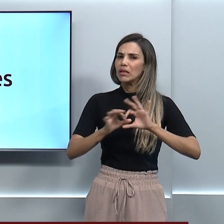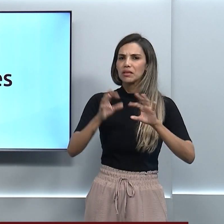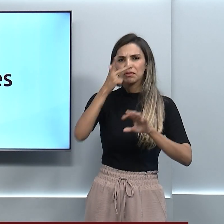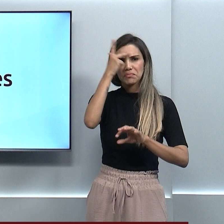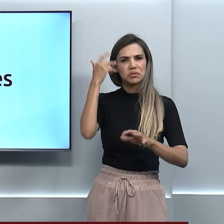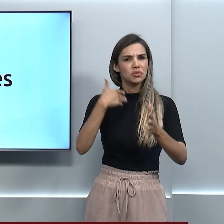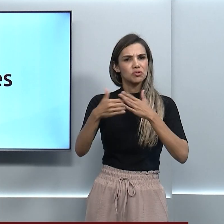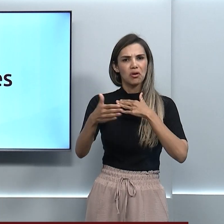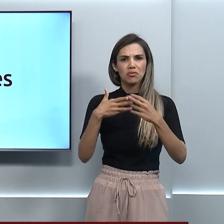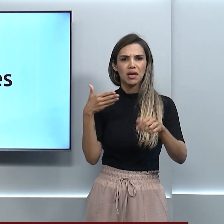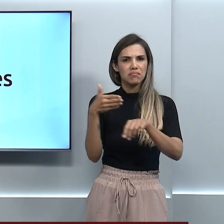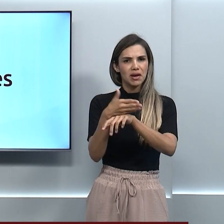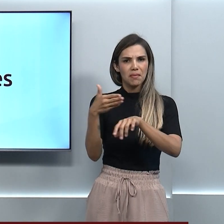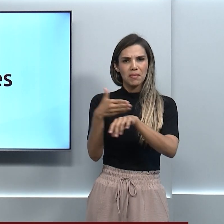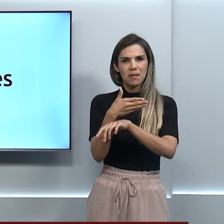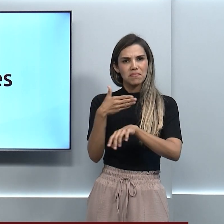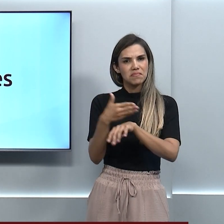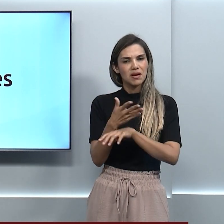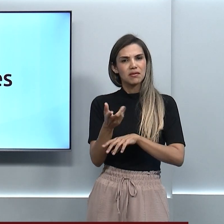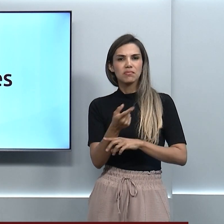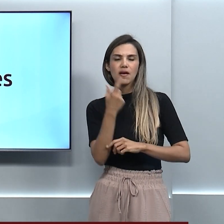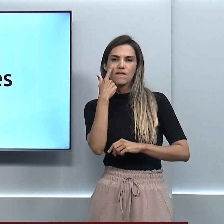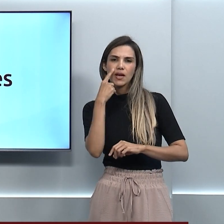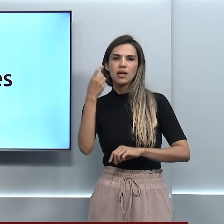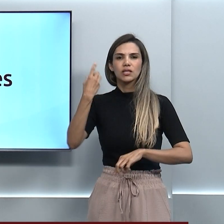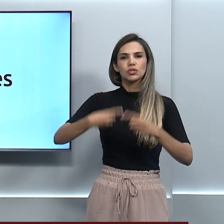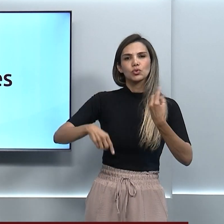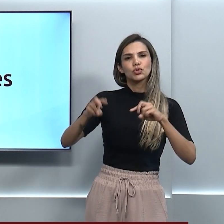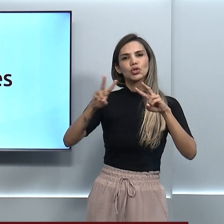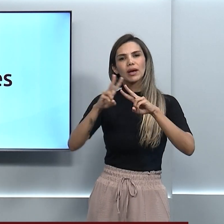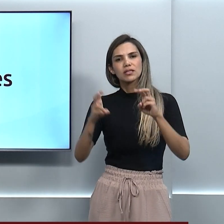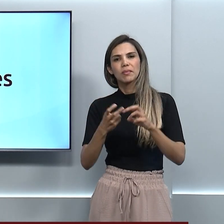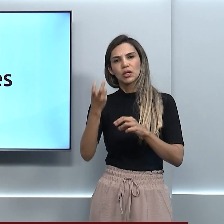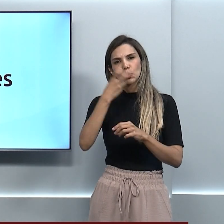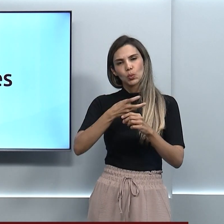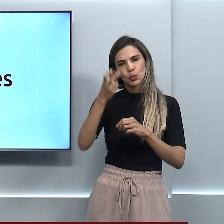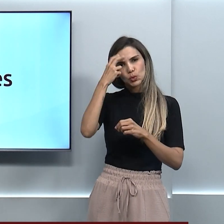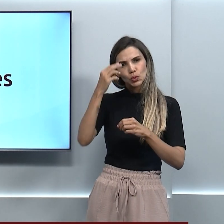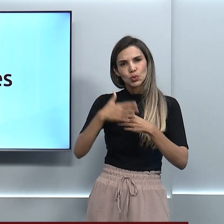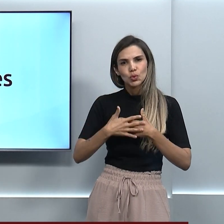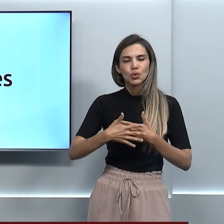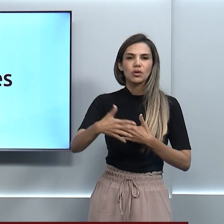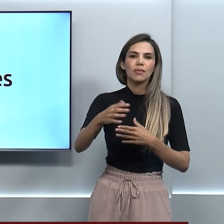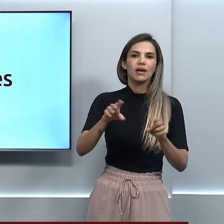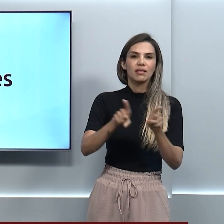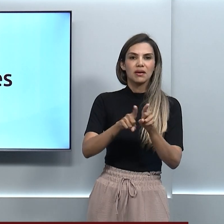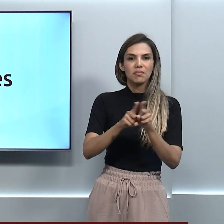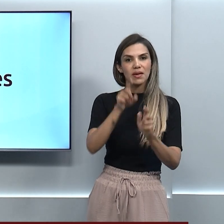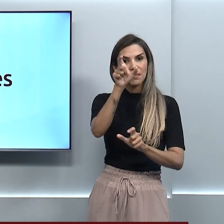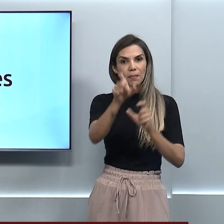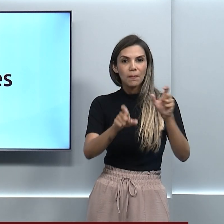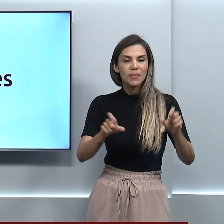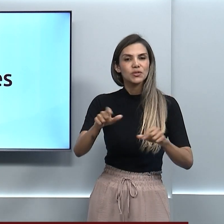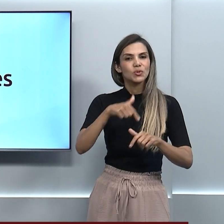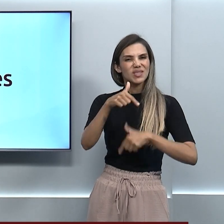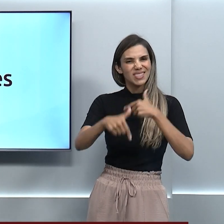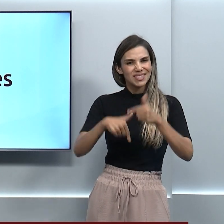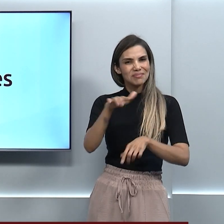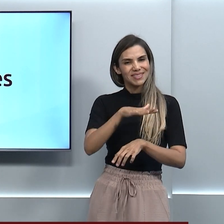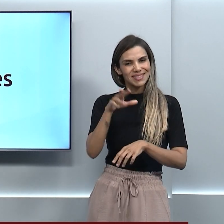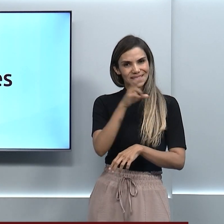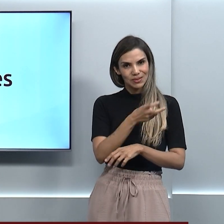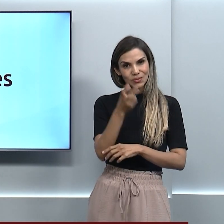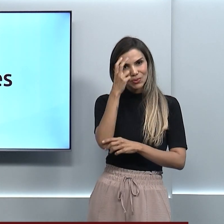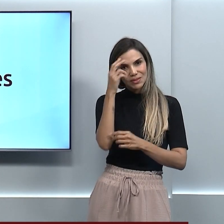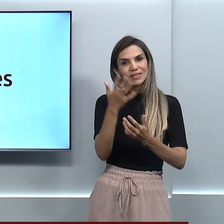público, a programação discute os rumos da cultura, promovendo a formação de agentes que atuam na região. O